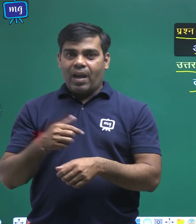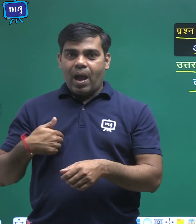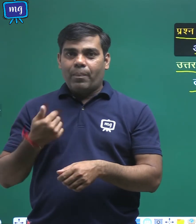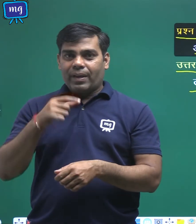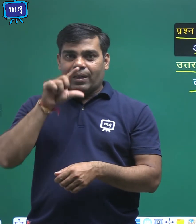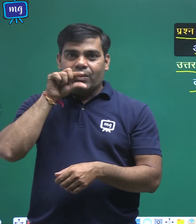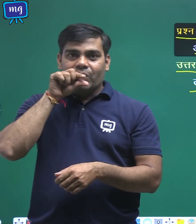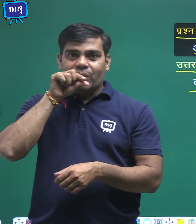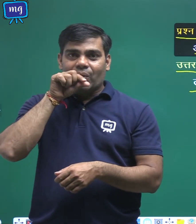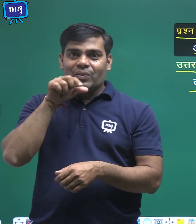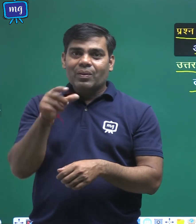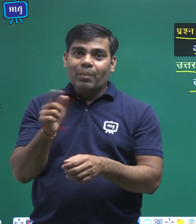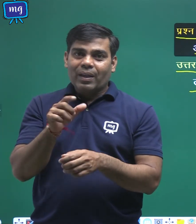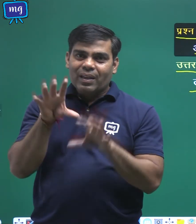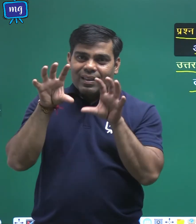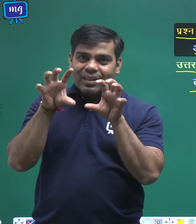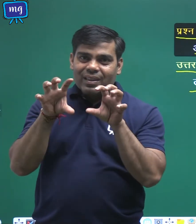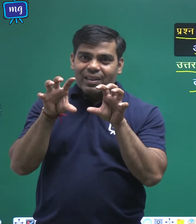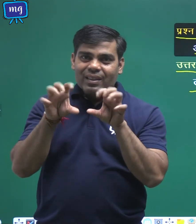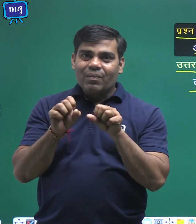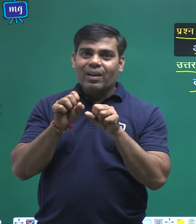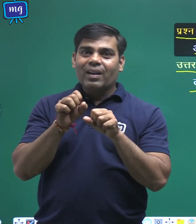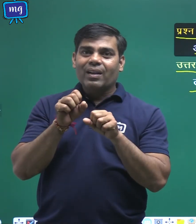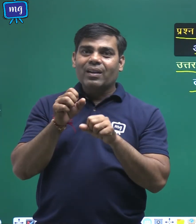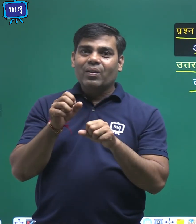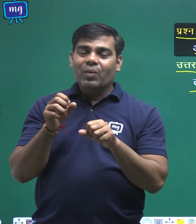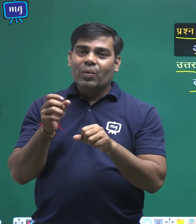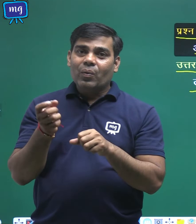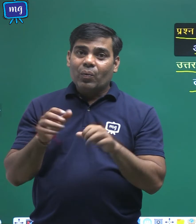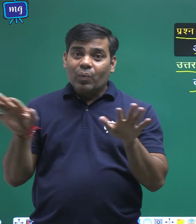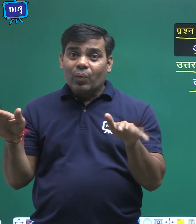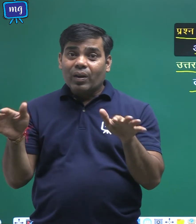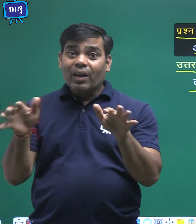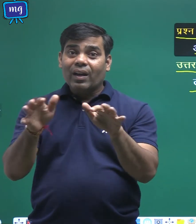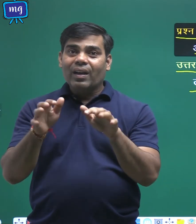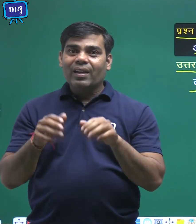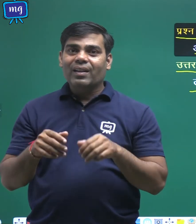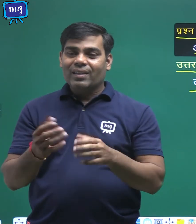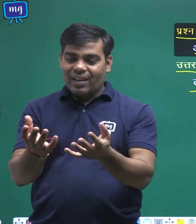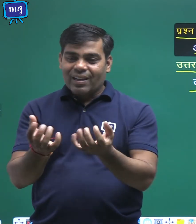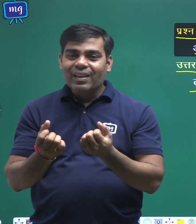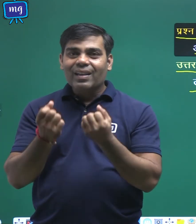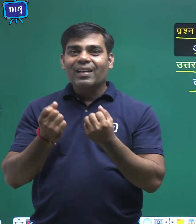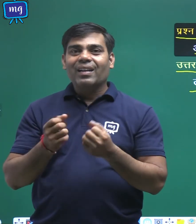में दबाकर उड़ रहा है या लेकर आया है।